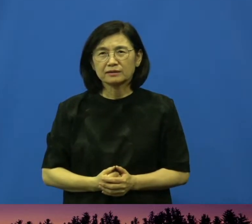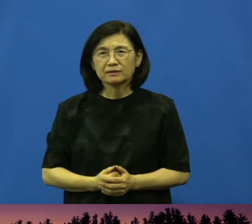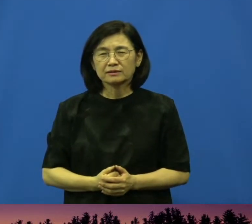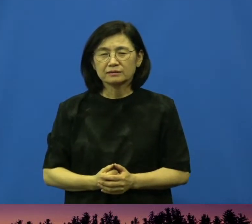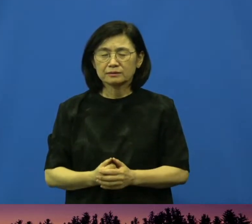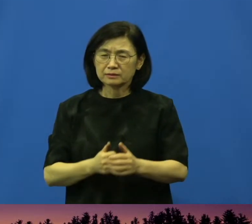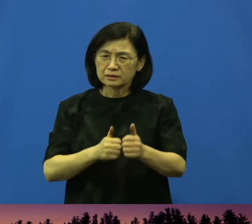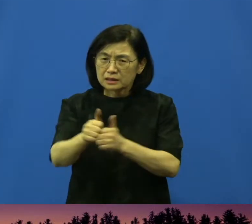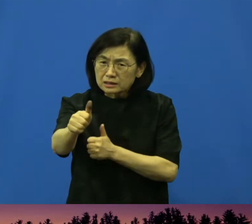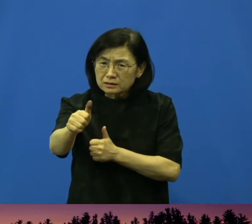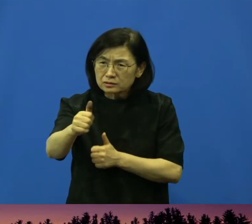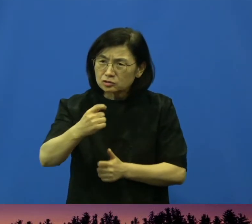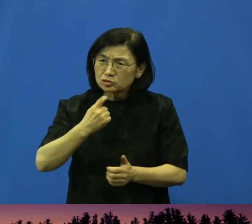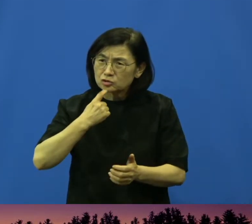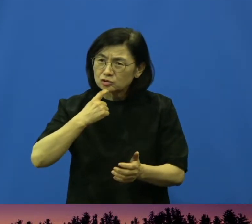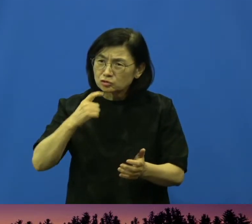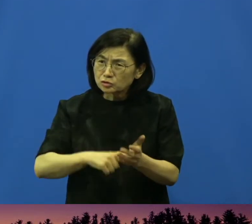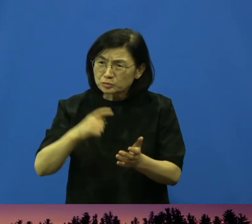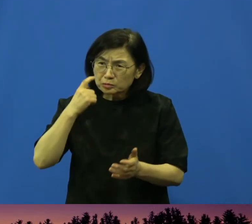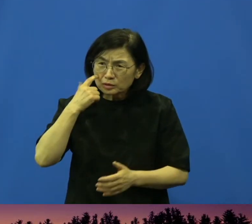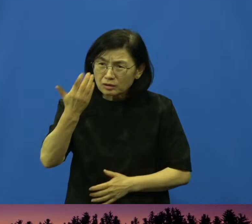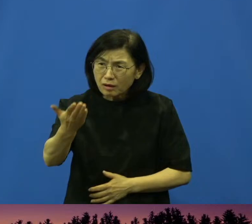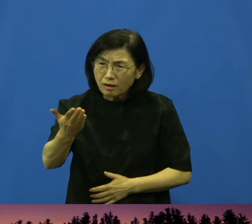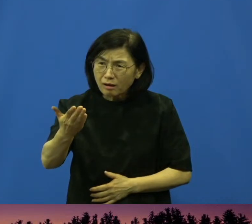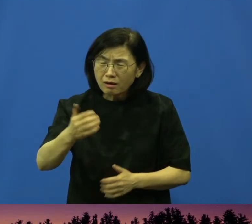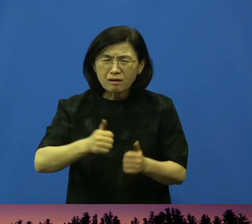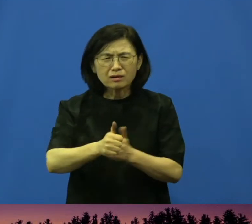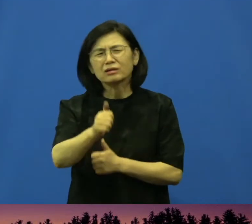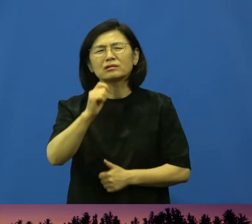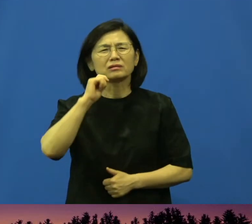쉬운가요? 쉬운 게 아니에요.